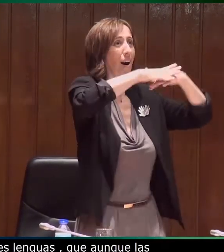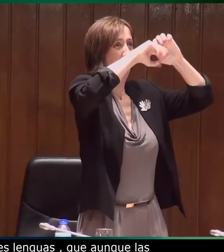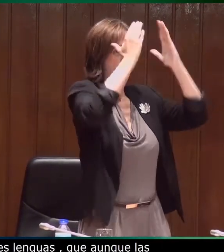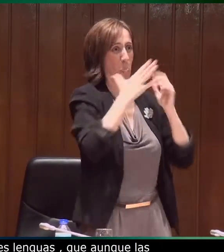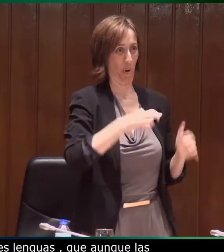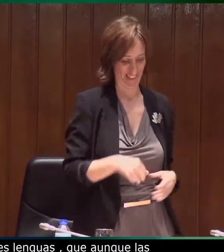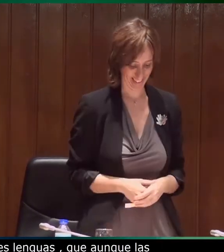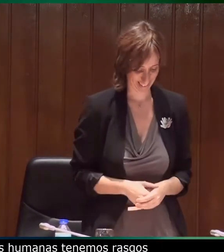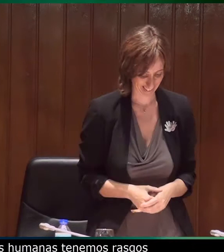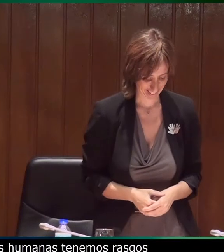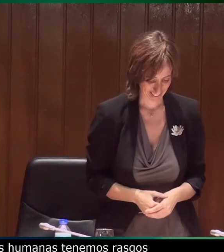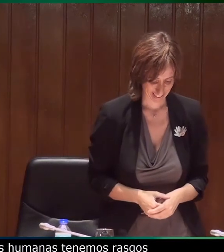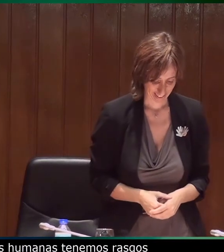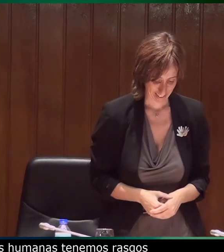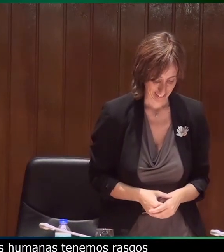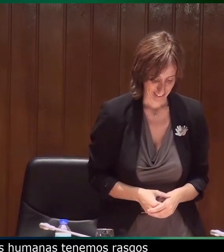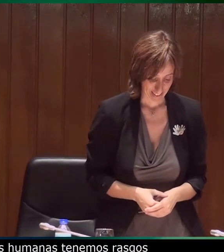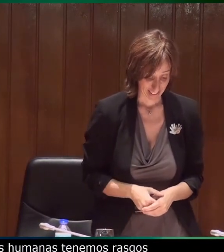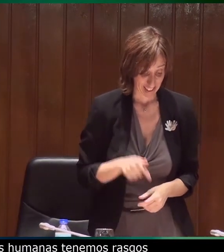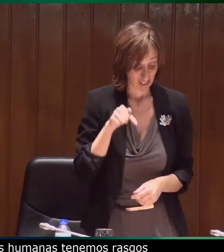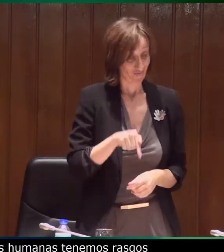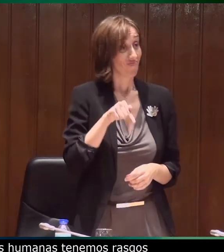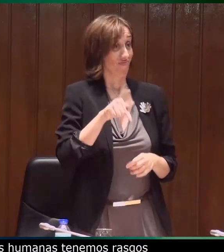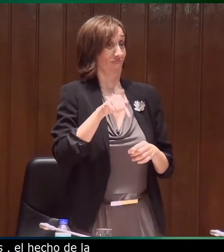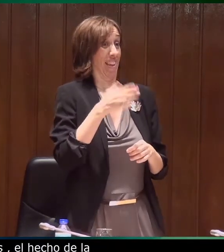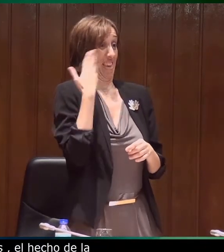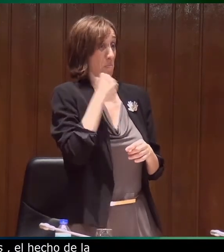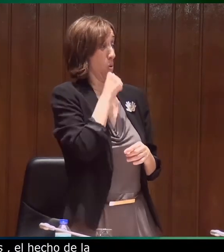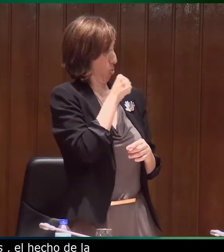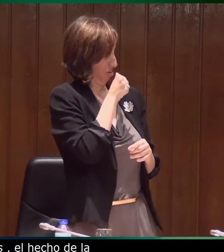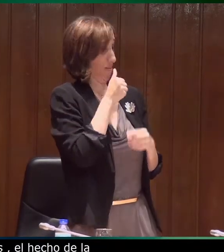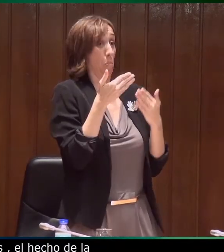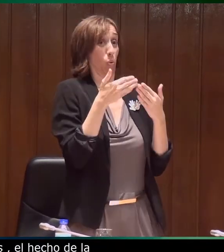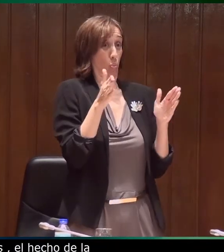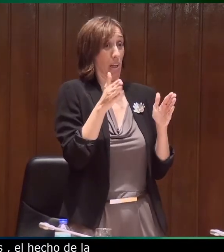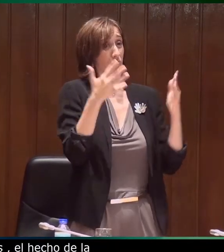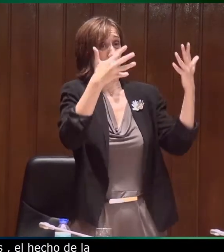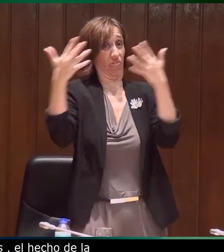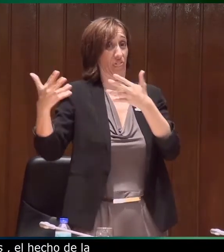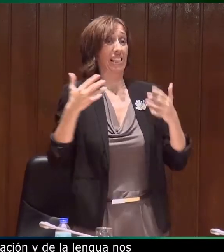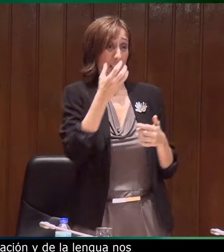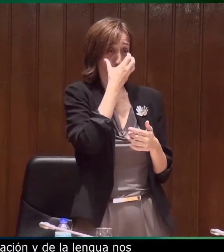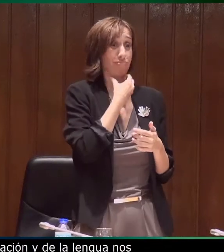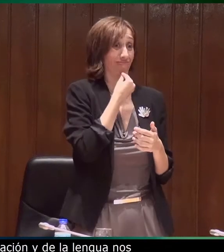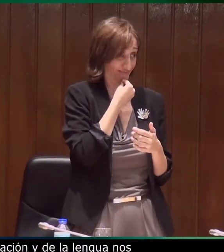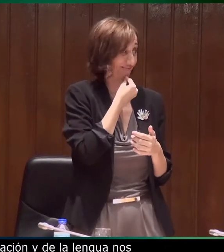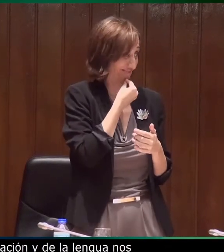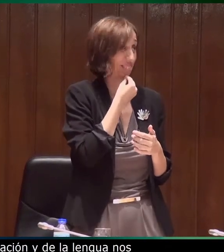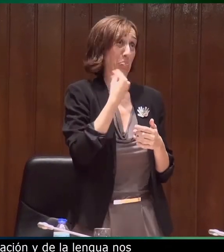más la mente y gracias a esto podemos construir un mundo mejor ayer Mariluz la apertura utilizó una